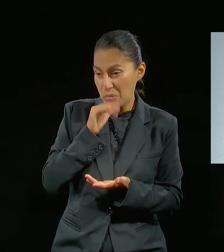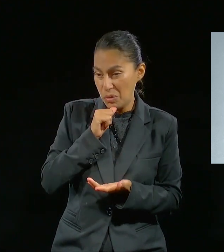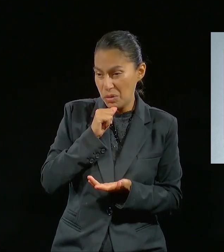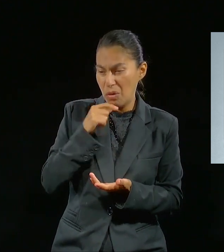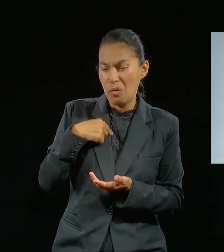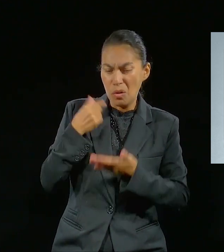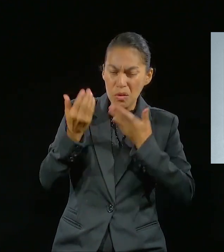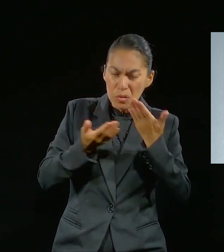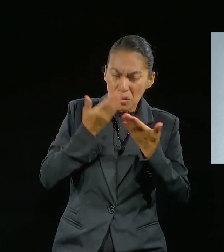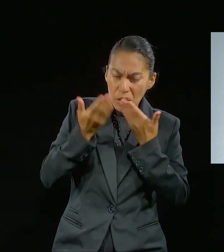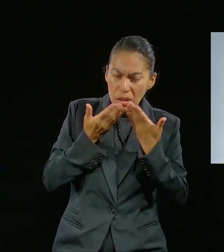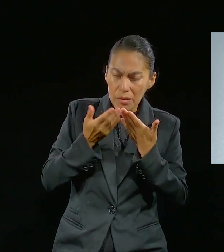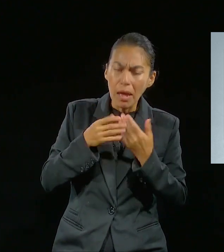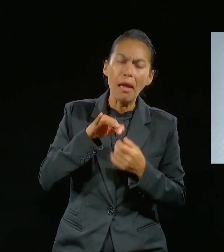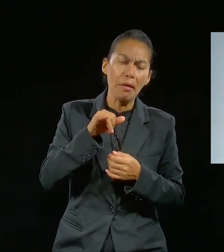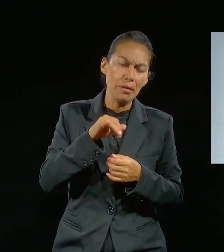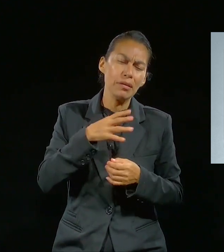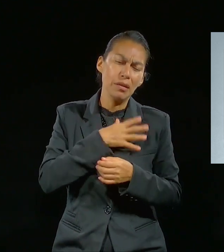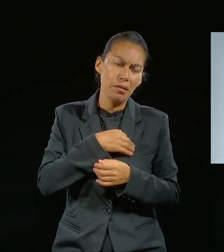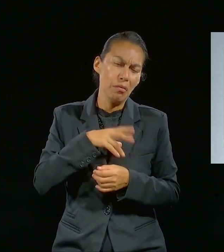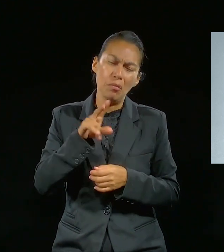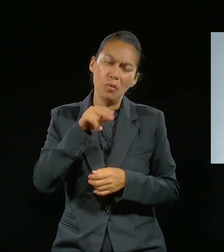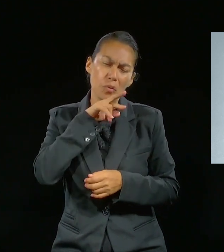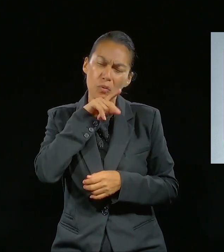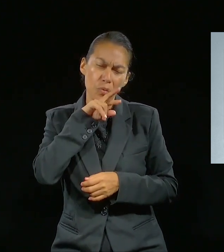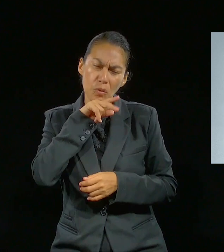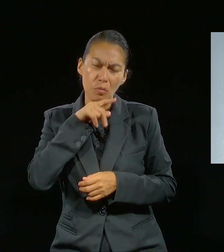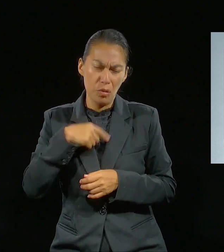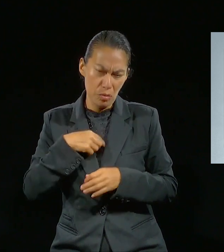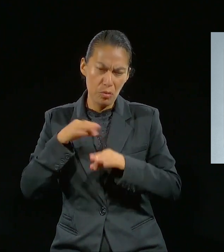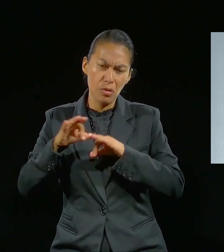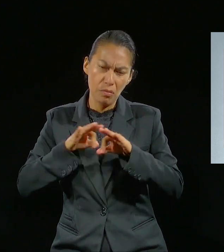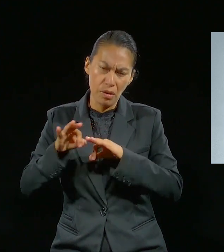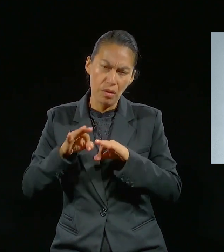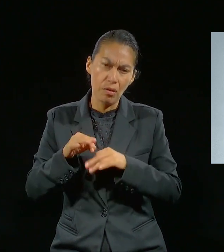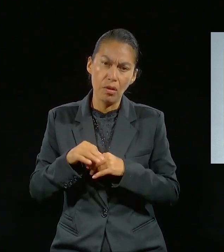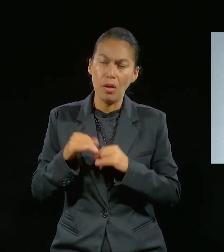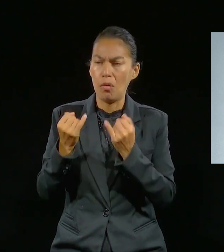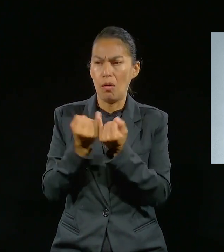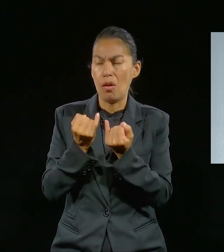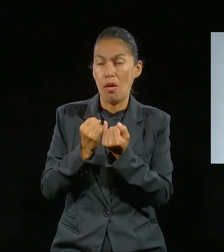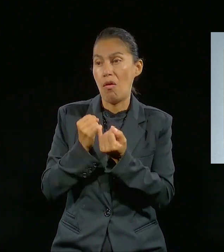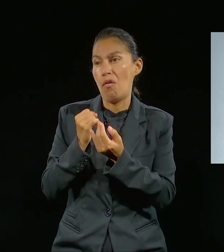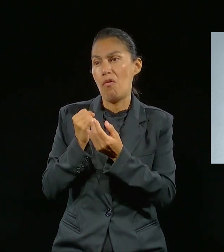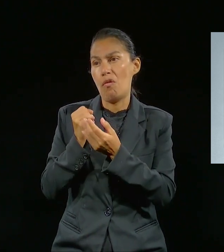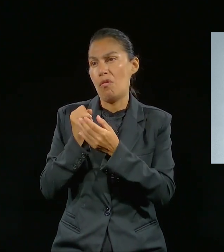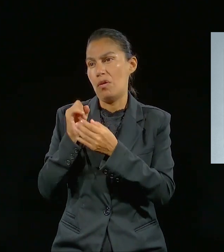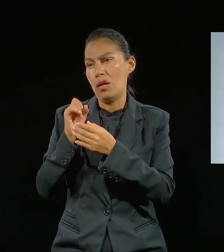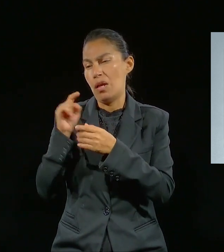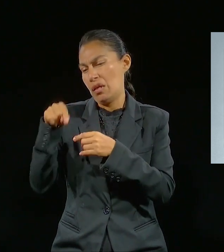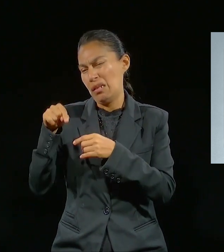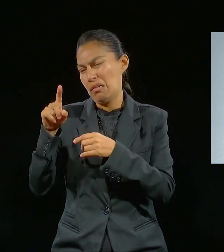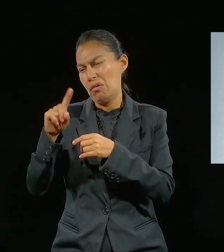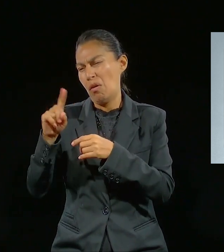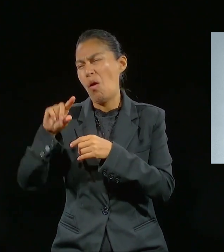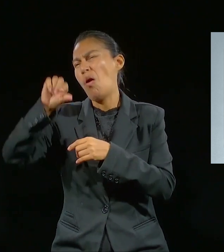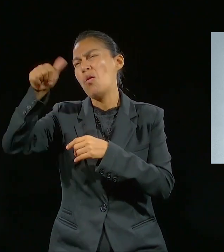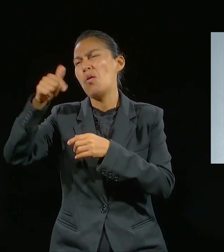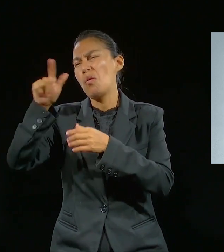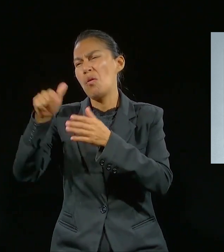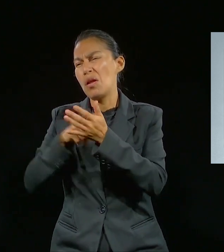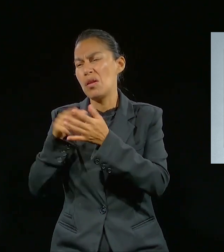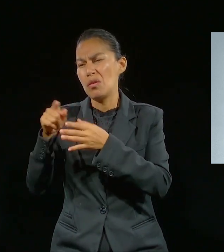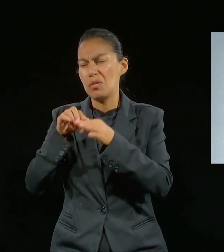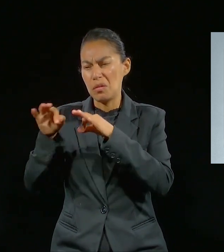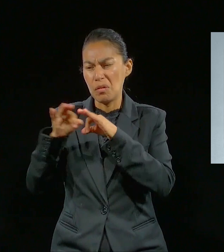Soy un estudiante. Luego, sí, hijo, pero tú tienes una mamá que trabaja. Yo llevaba unos juicios allá afuera también, que eso también me ayudaba para